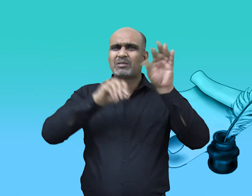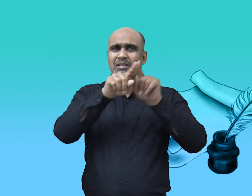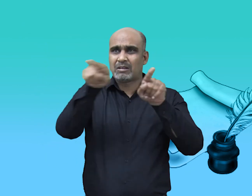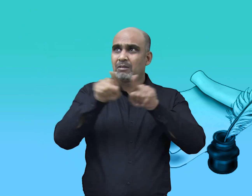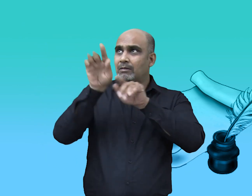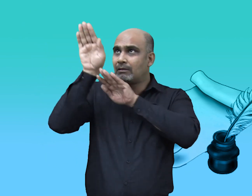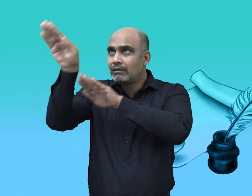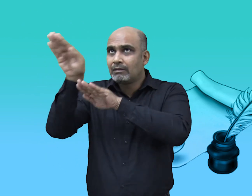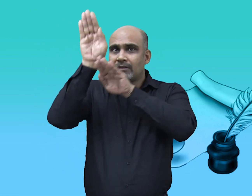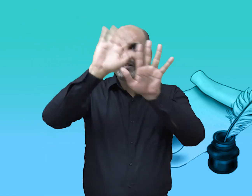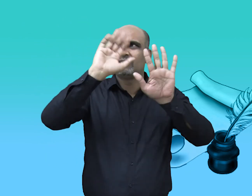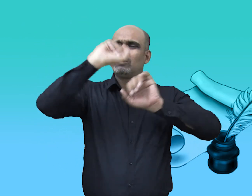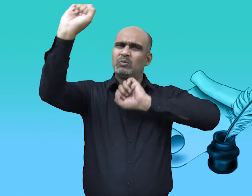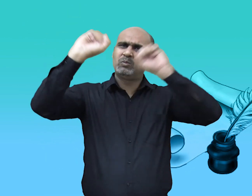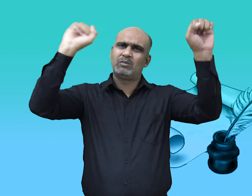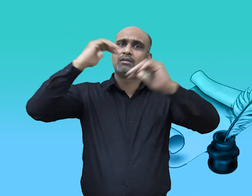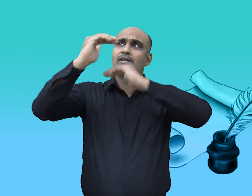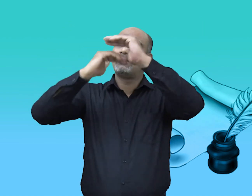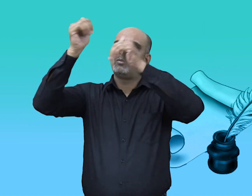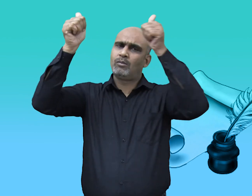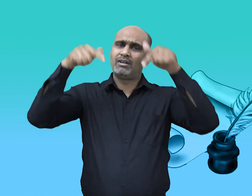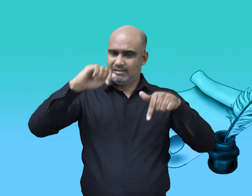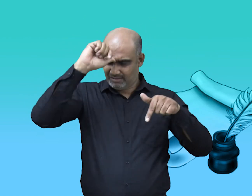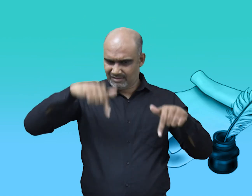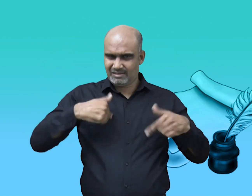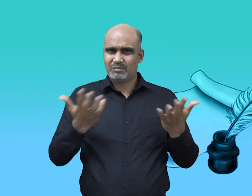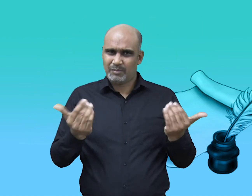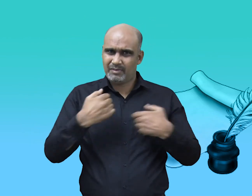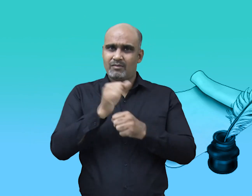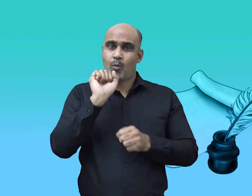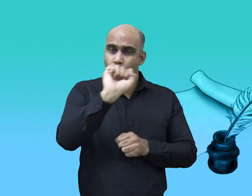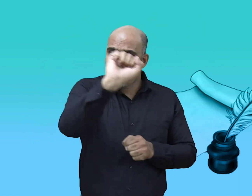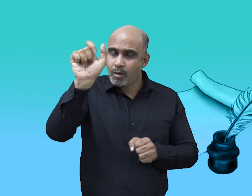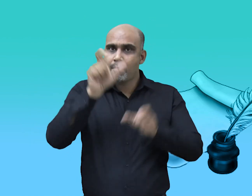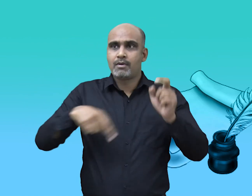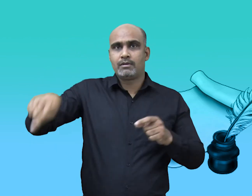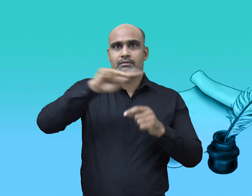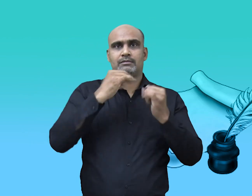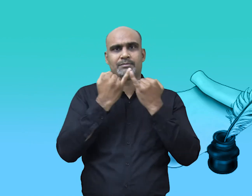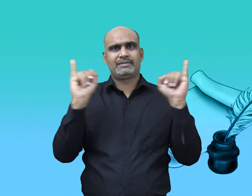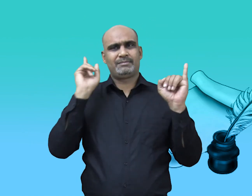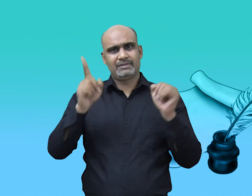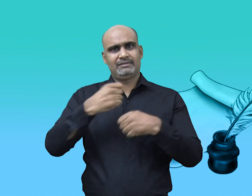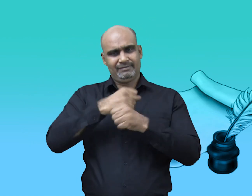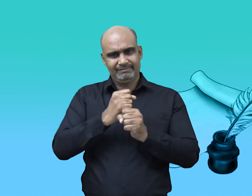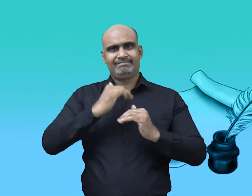सकता। बिना किसी पर निर्भर हुए हमारा देश अपने ही ढंग से विकसित हो सकता है और इसका हम सभी